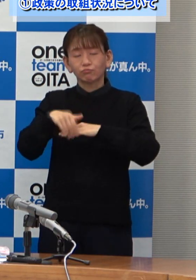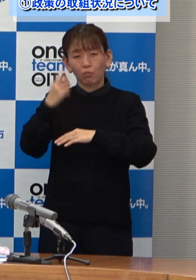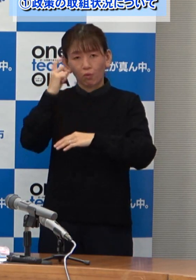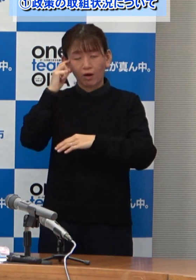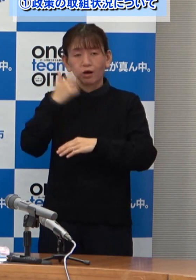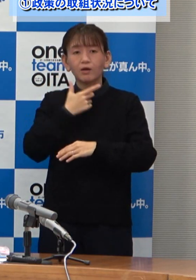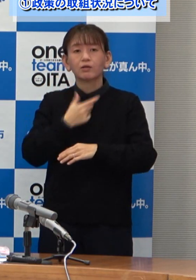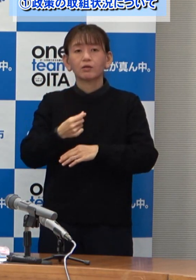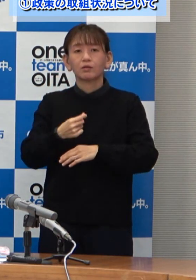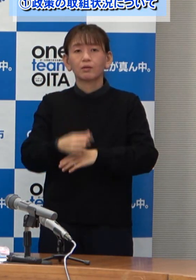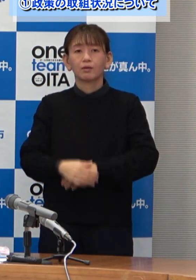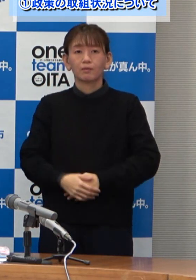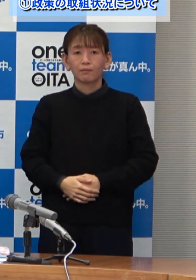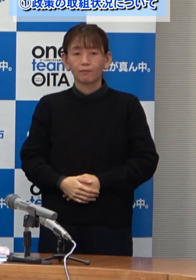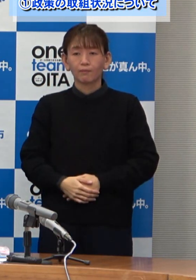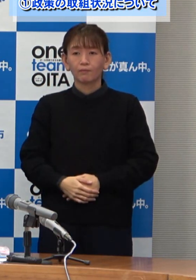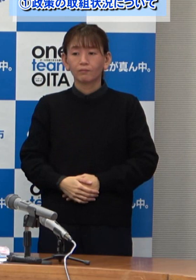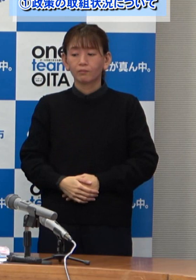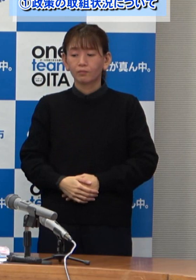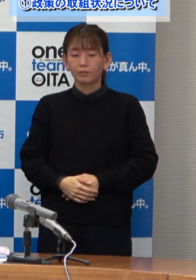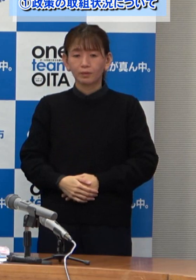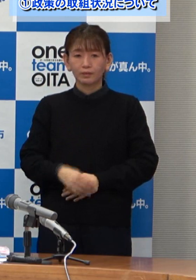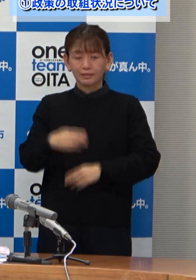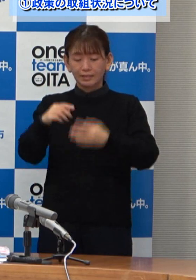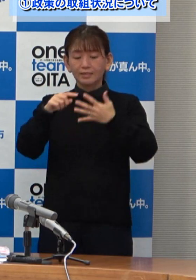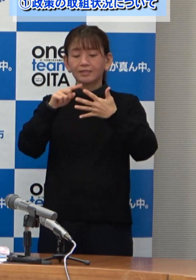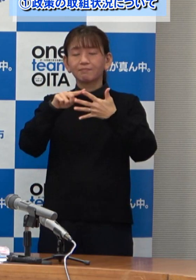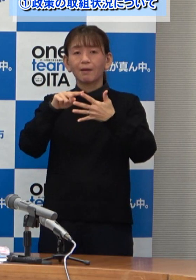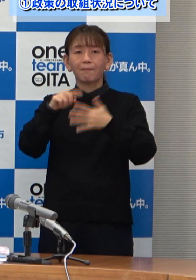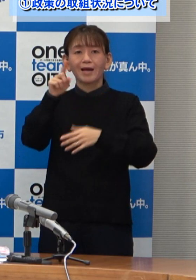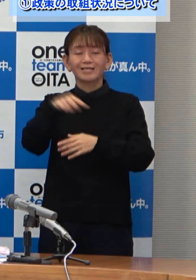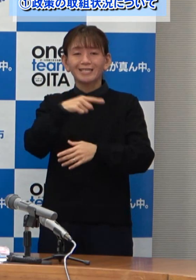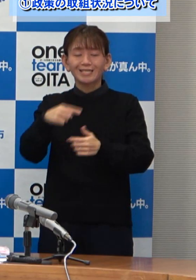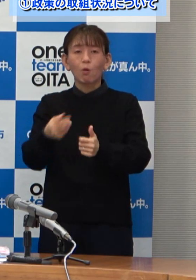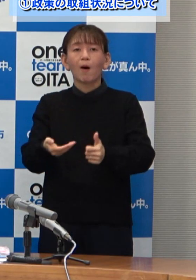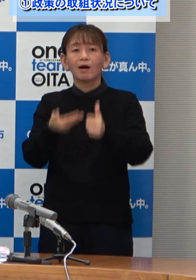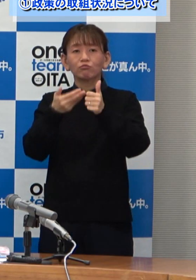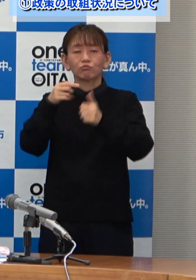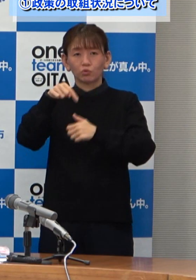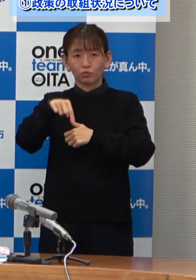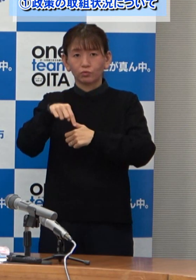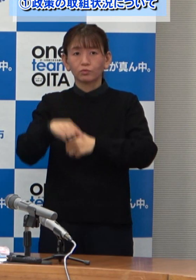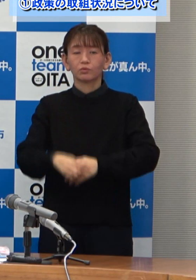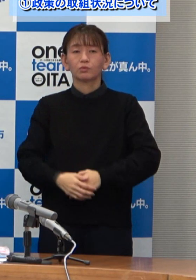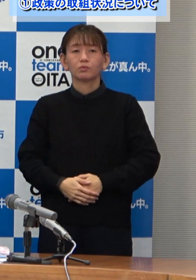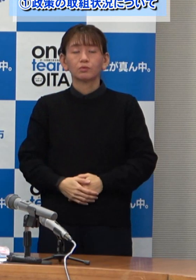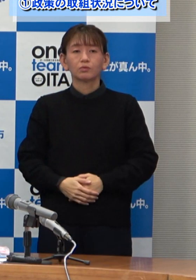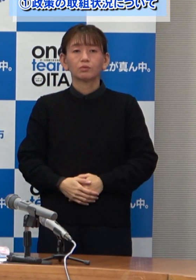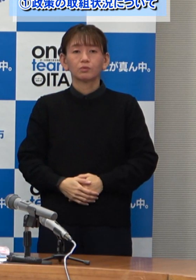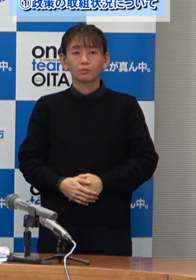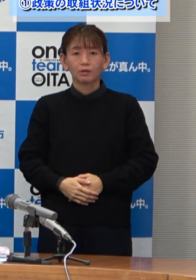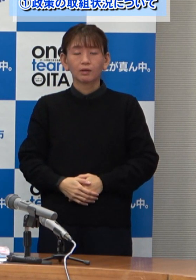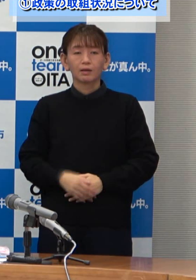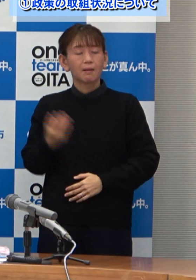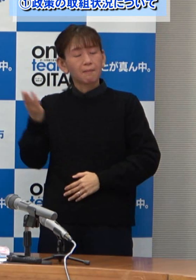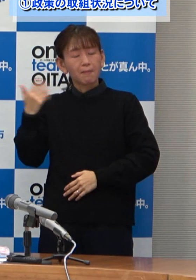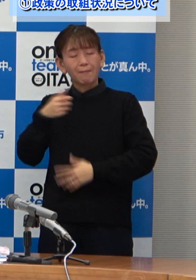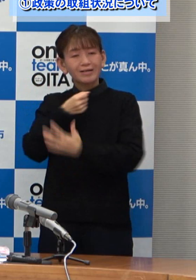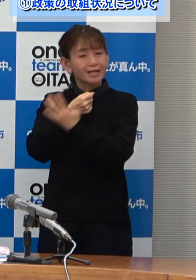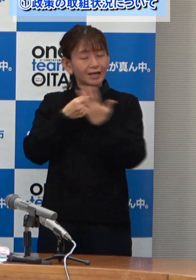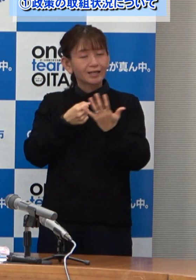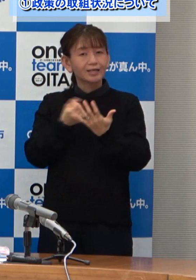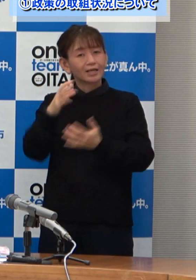予定です2番目の人を育むですがこれはもうあの何度か記者会見でも申し上げまし